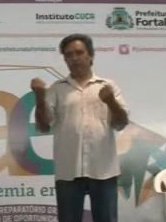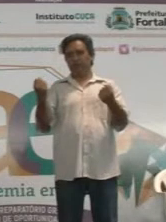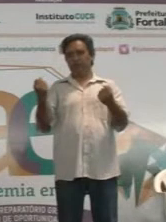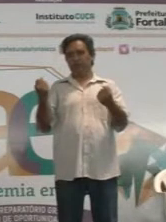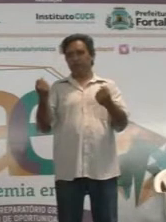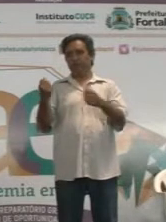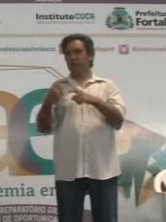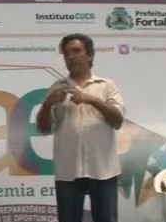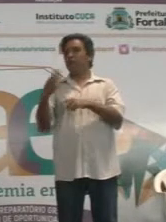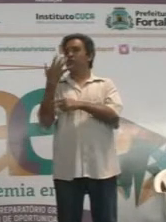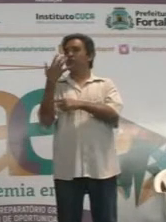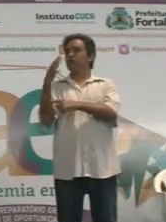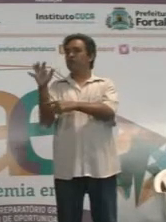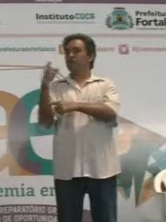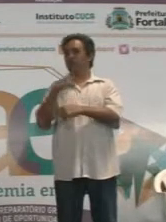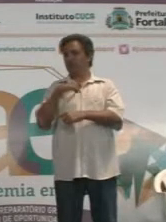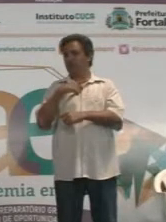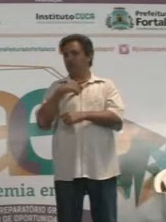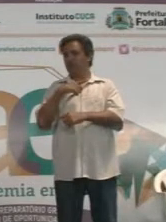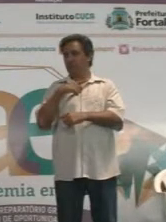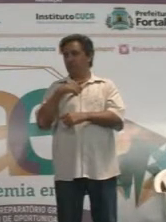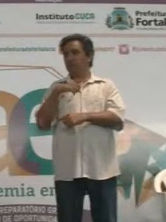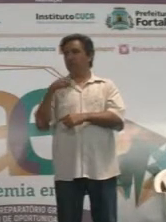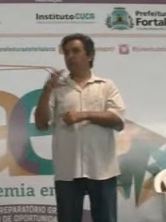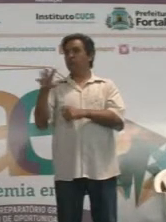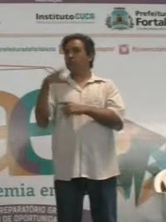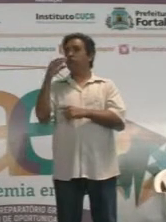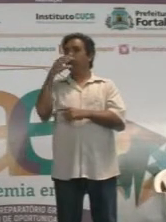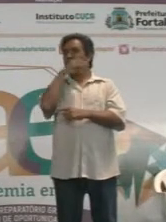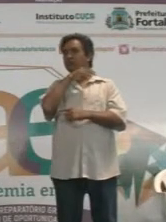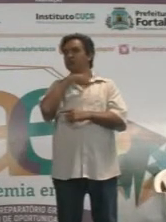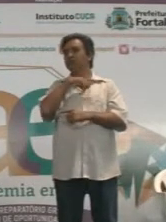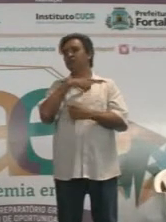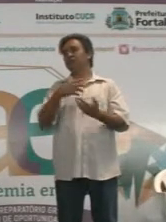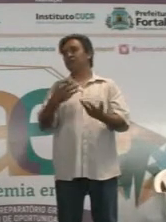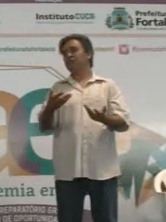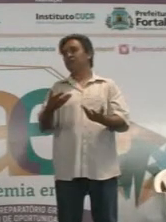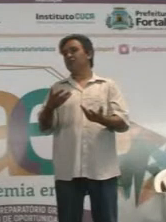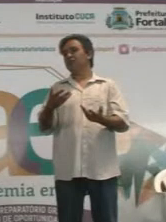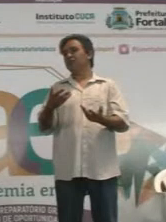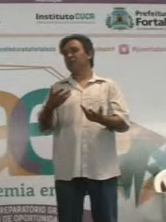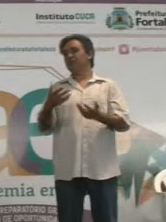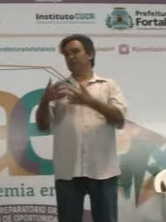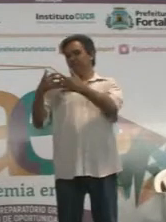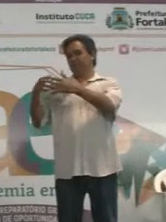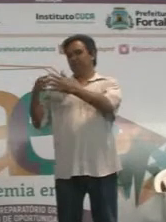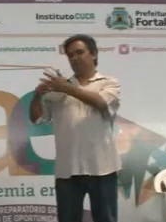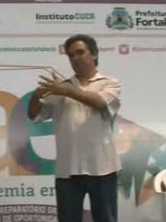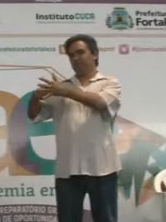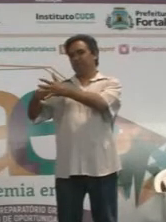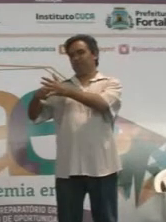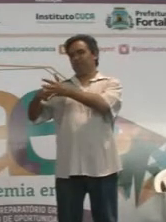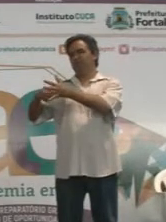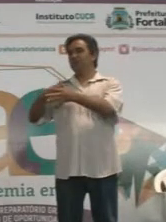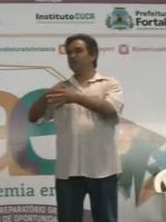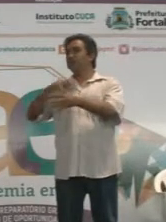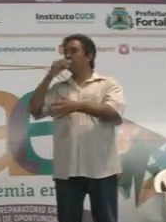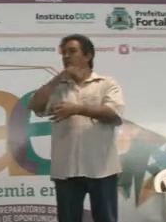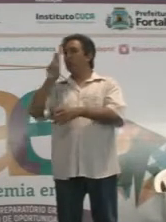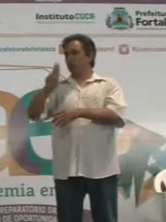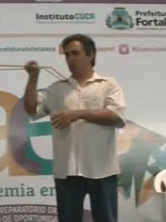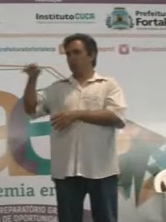impossível. Porque todo ventilador que você tem, ele libera uma mão calor. Aquele motor seu lá atrás libera uma energia térmica. E